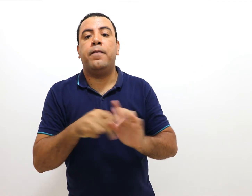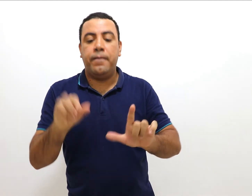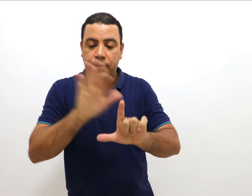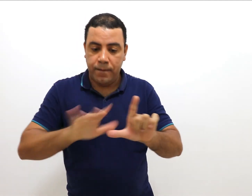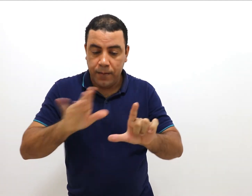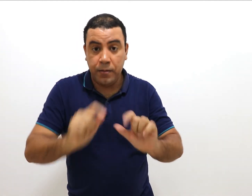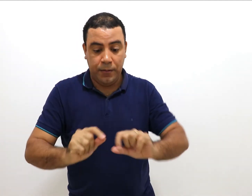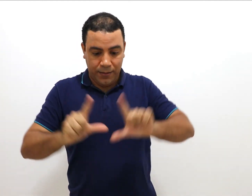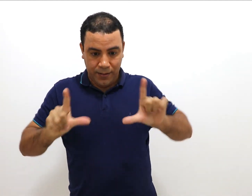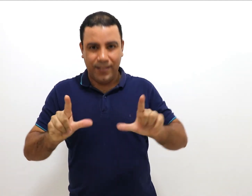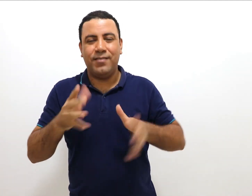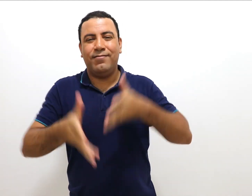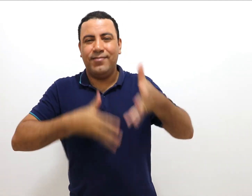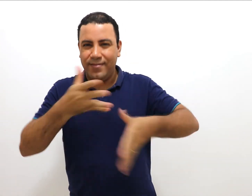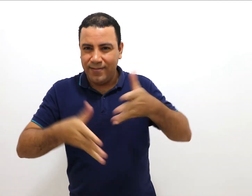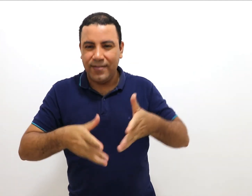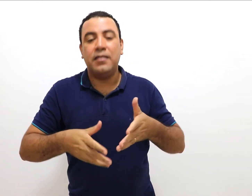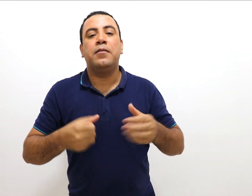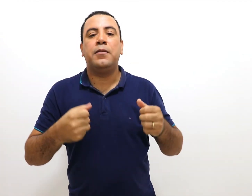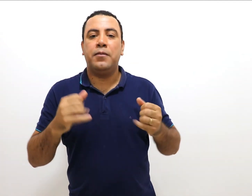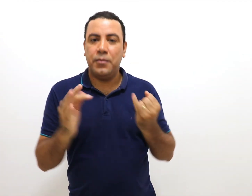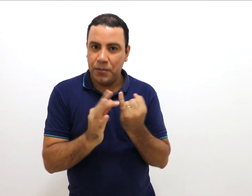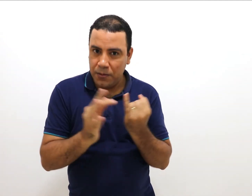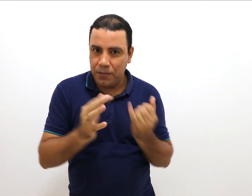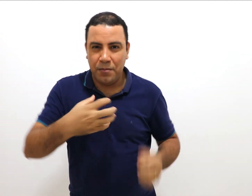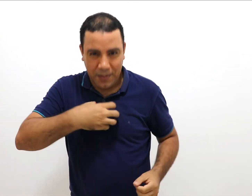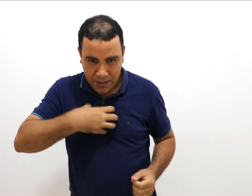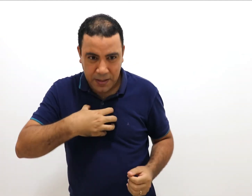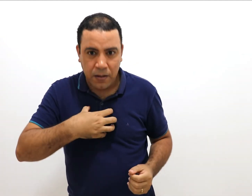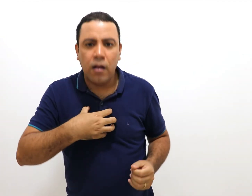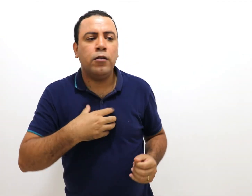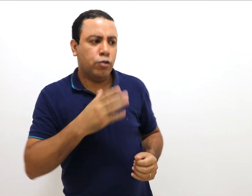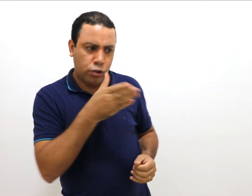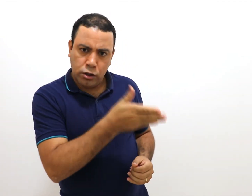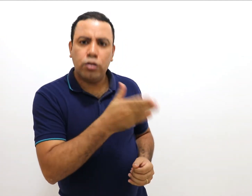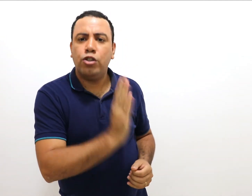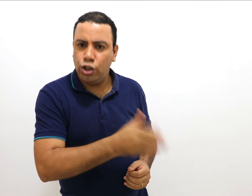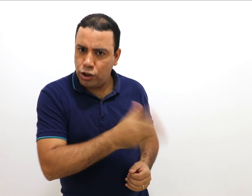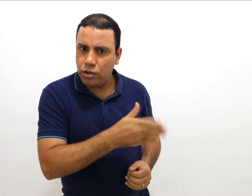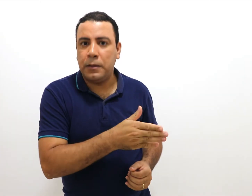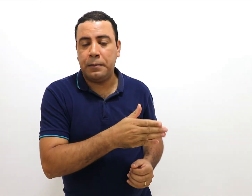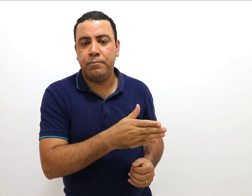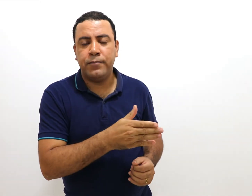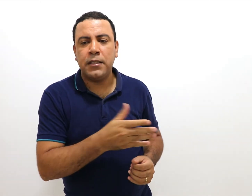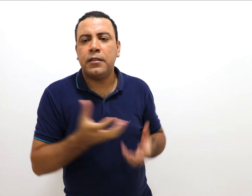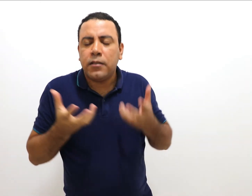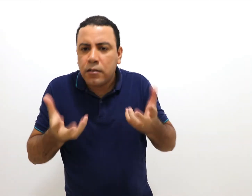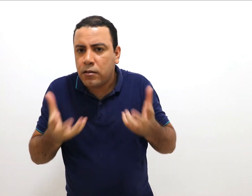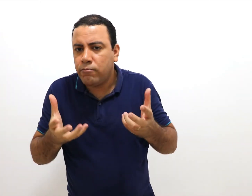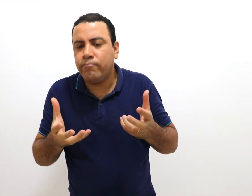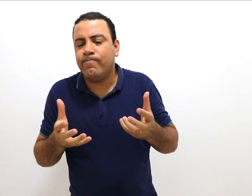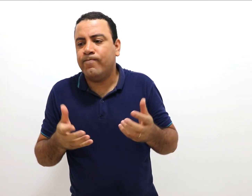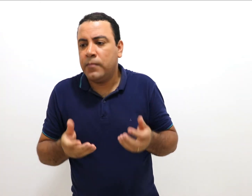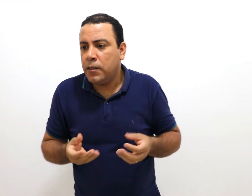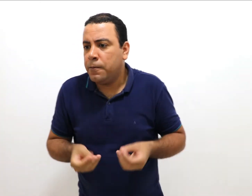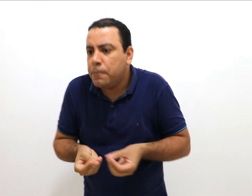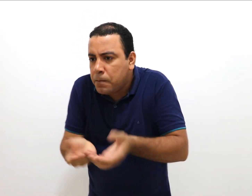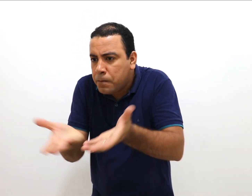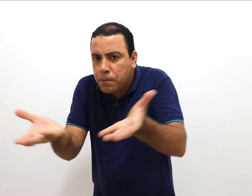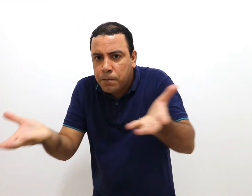projeto, Libras em Code no IF Baiano, com a intenção de oferecer mais acessibilidade nos setores